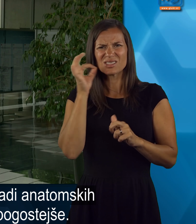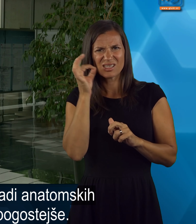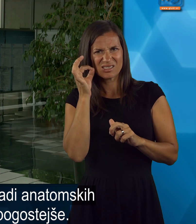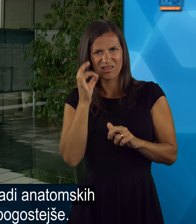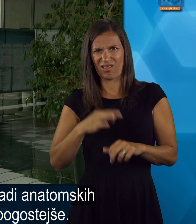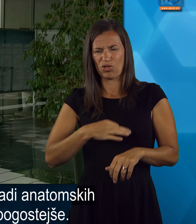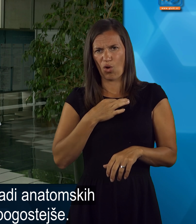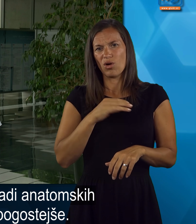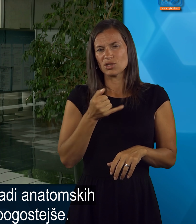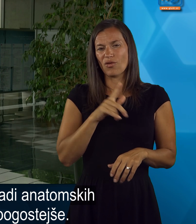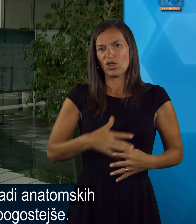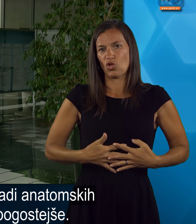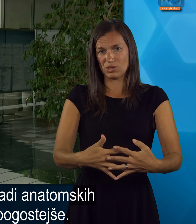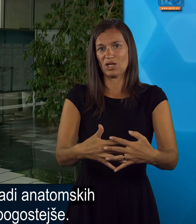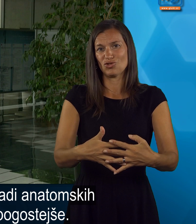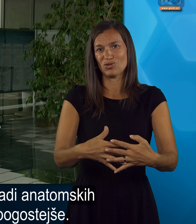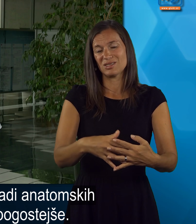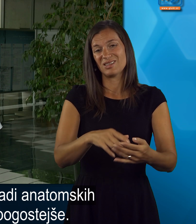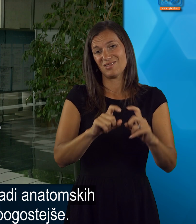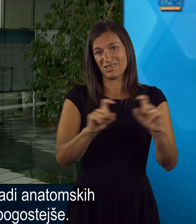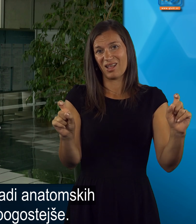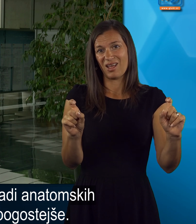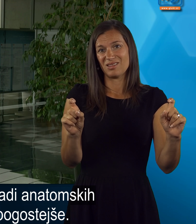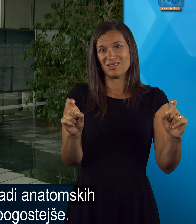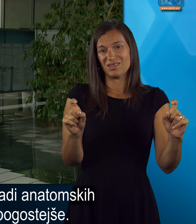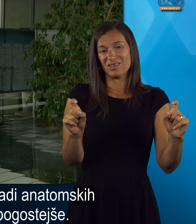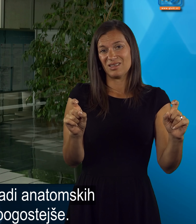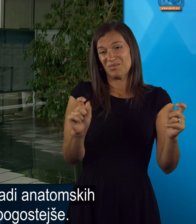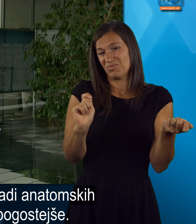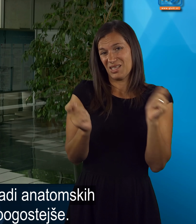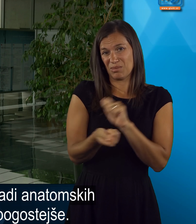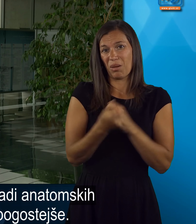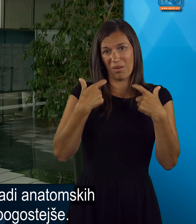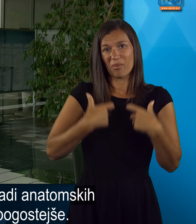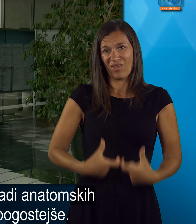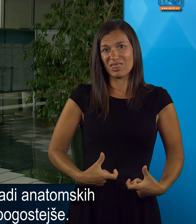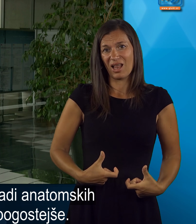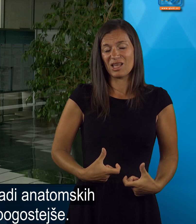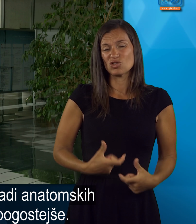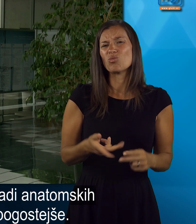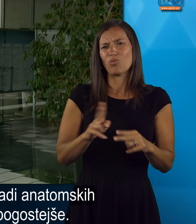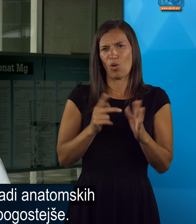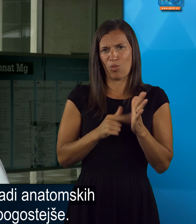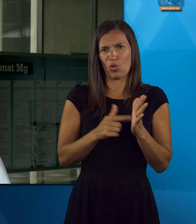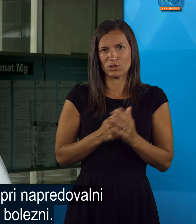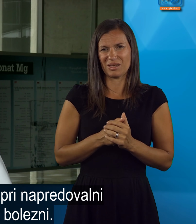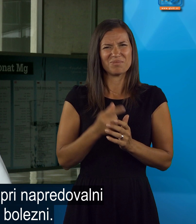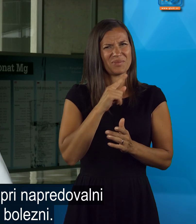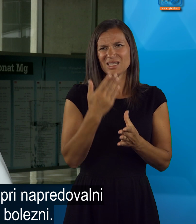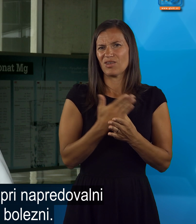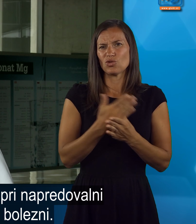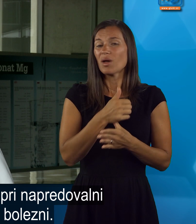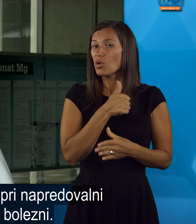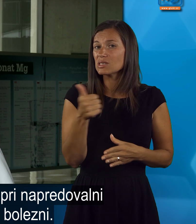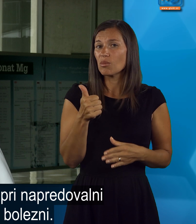so v nosečnosti zaradi samega anatomskih sprememb toliko bolj pogoste. Odsvetujemo